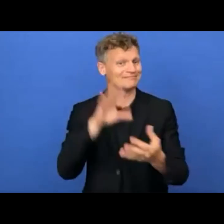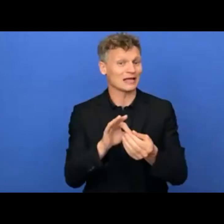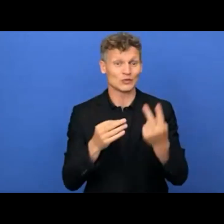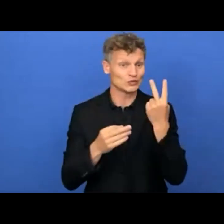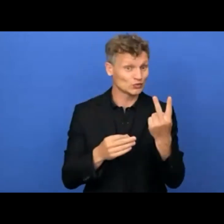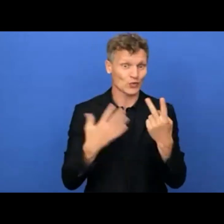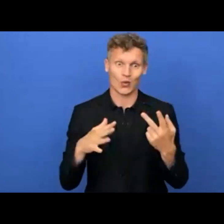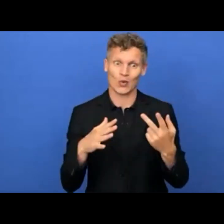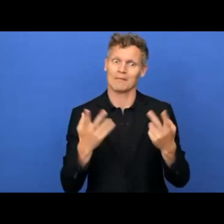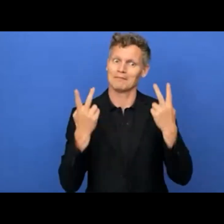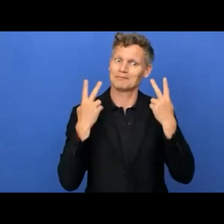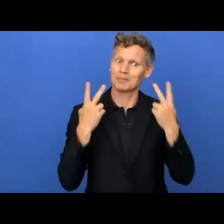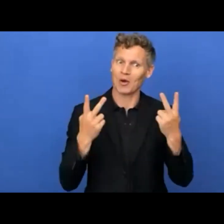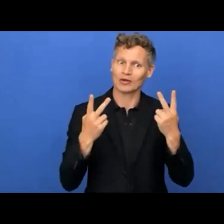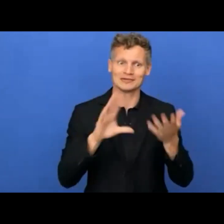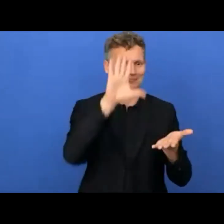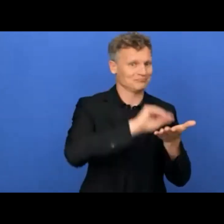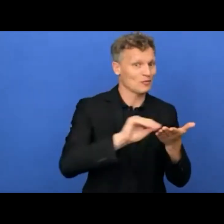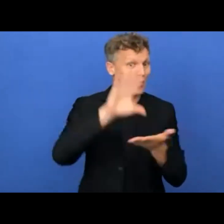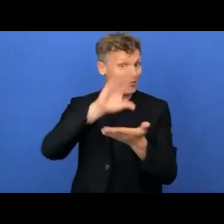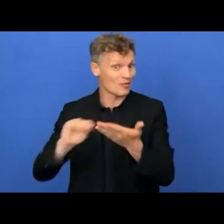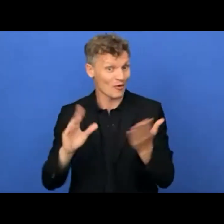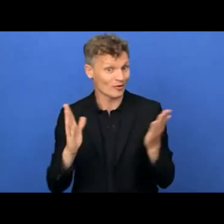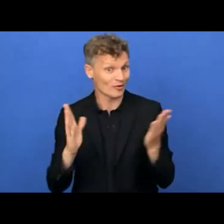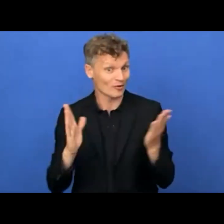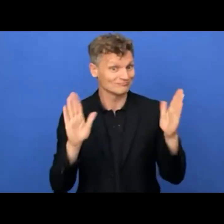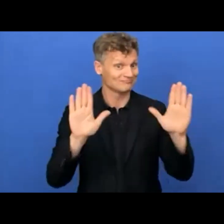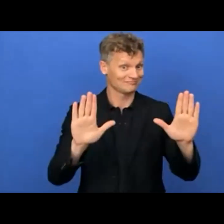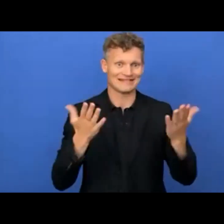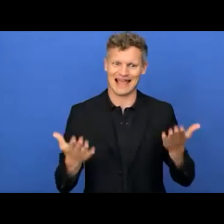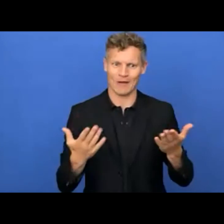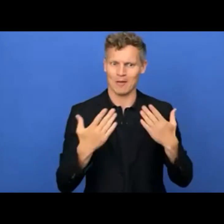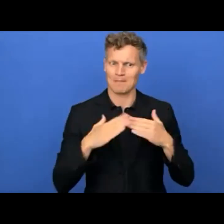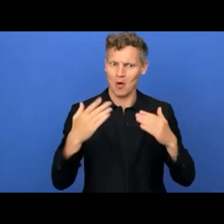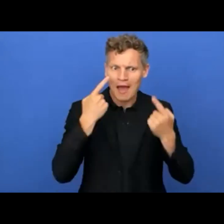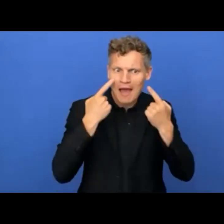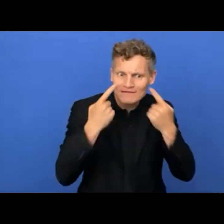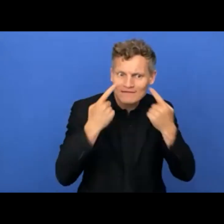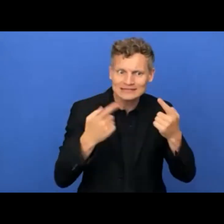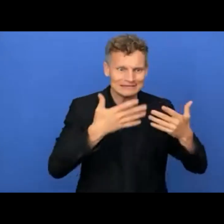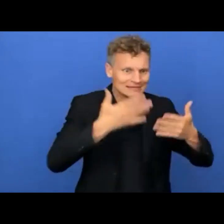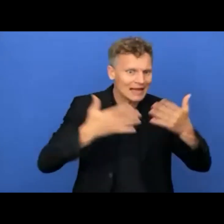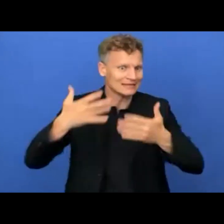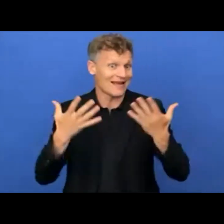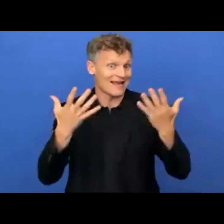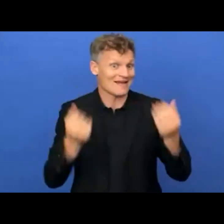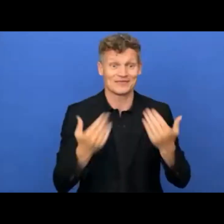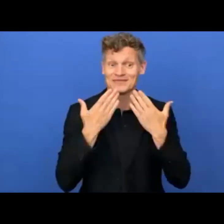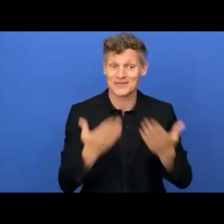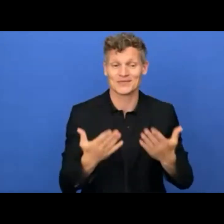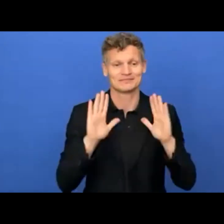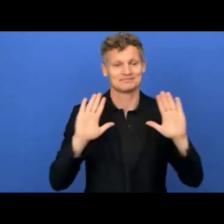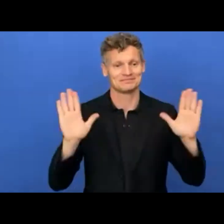Nous allons maintenant pouvoir nous appuyer sur ces publications pour aller plus loin. Merci, cet effort va se poursuivre.